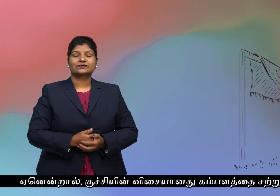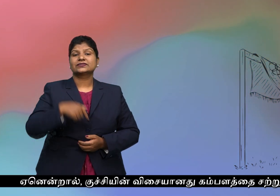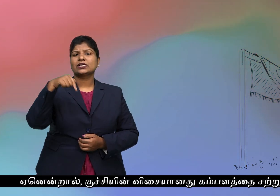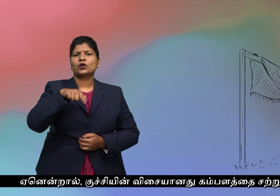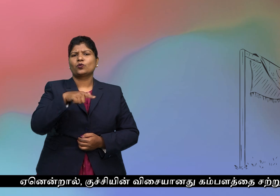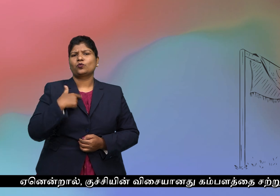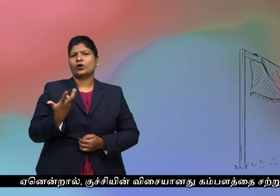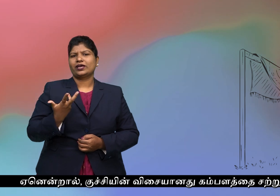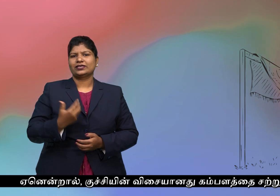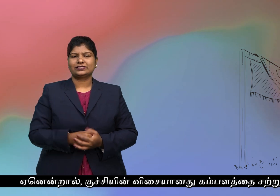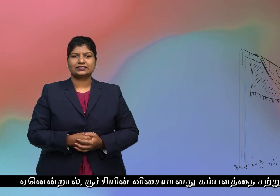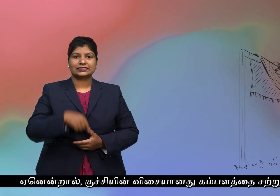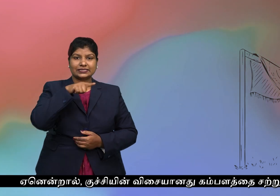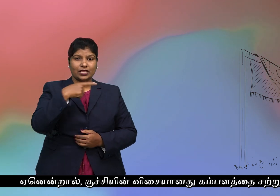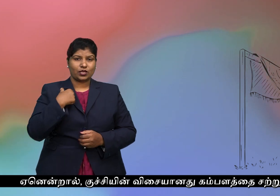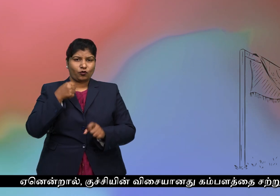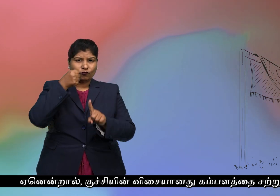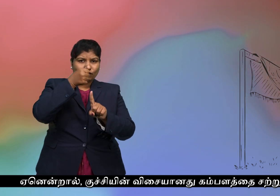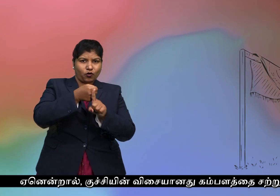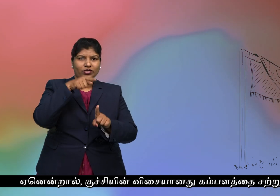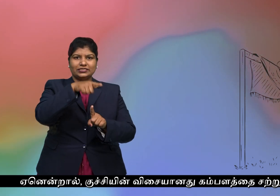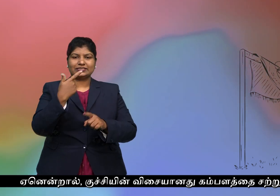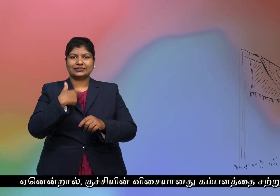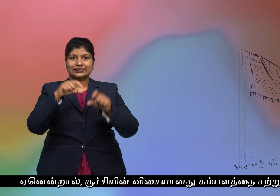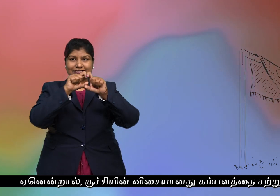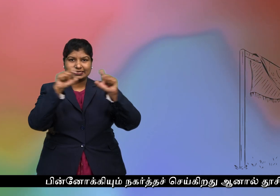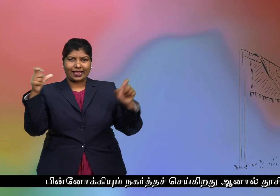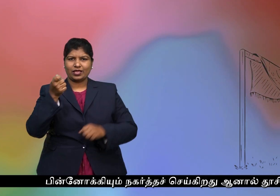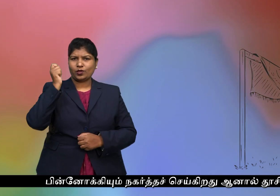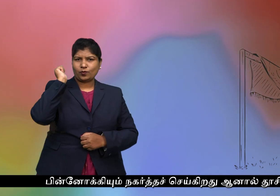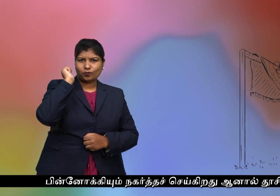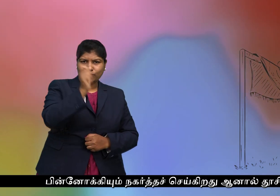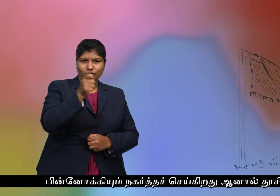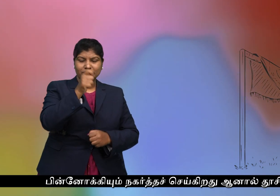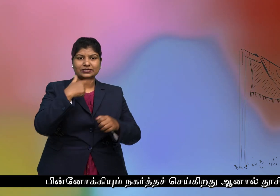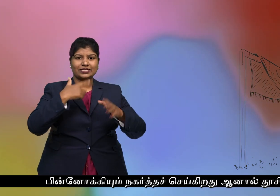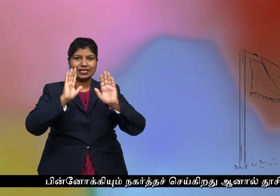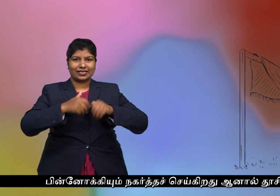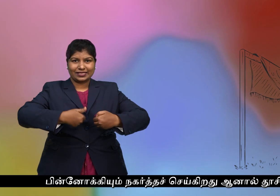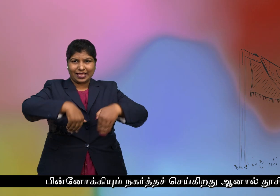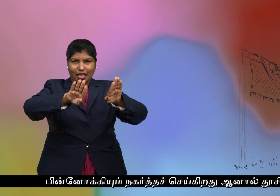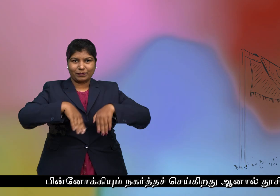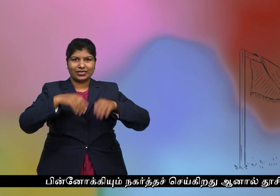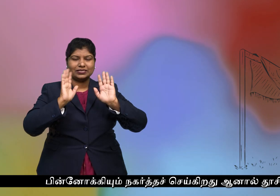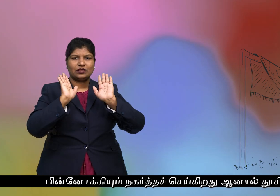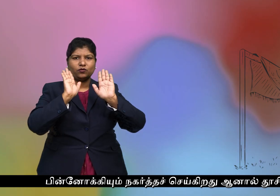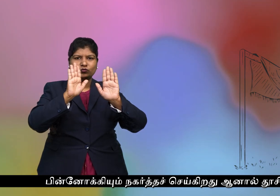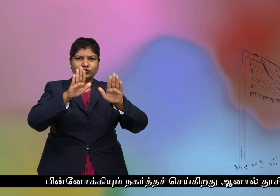ஏனென்றால் குச்சியின் விசையானது கம்பளத்தை சற்று முன்னோக்கியும் பின்னோக்கியும் நகர்த்த செல்கிறது. ஆனால் தூசி